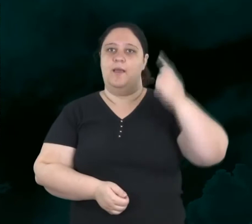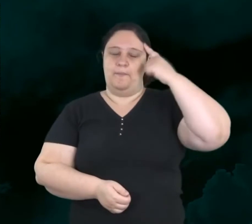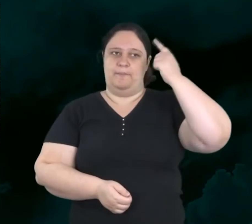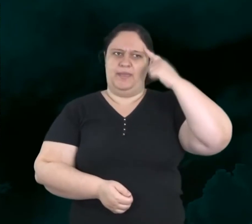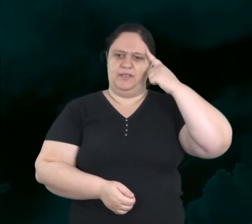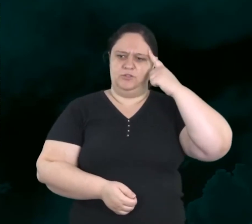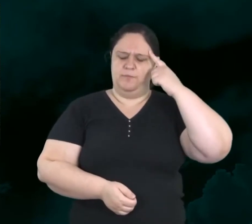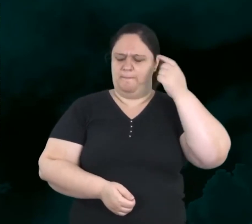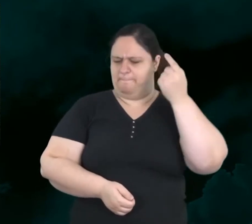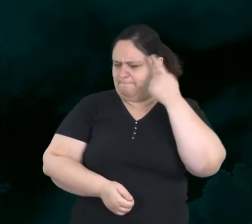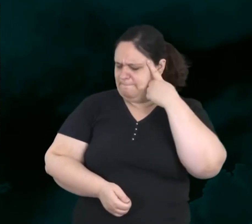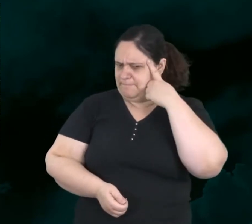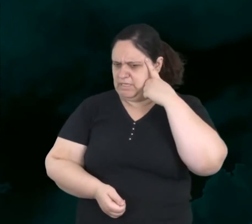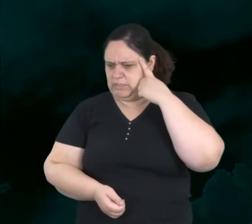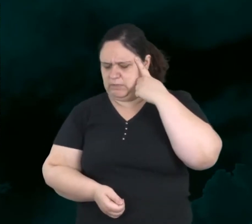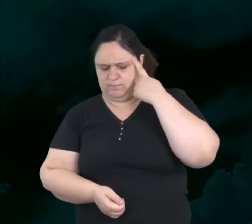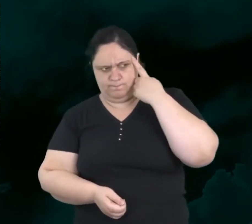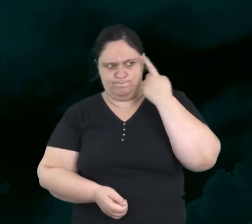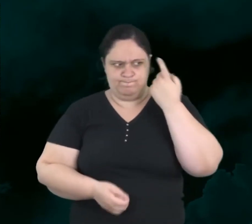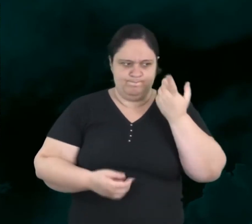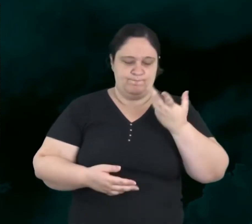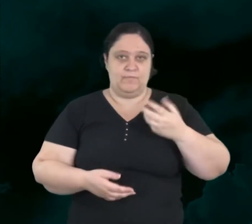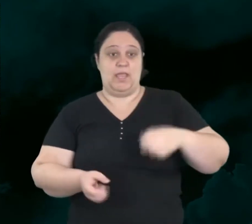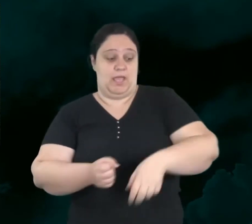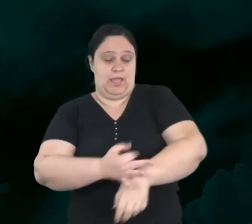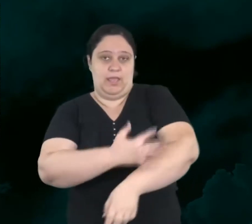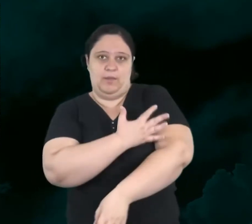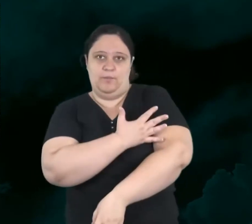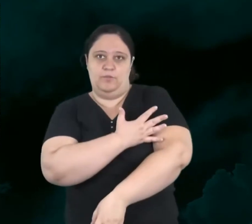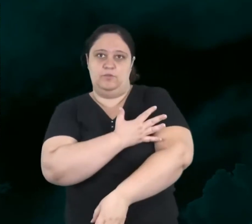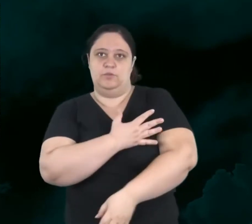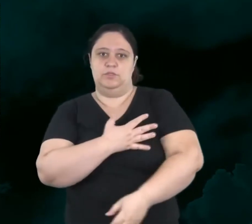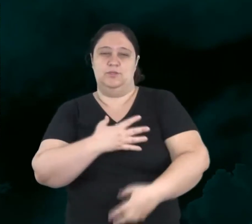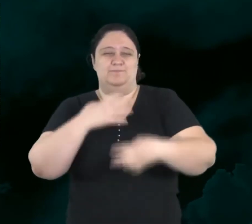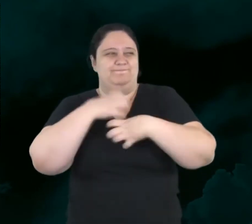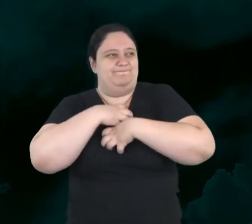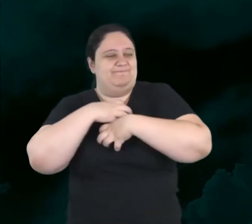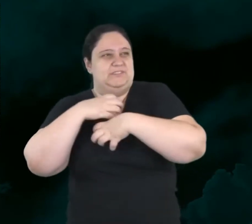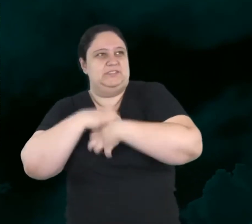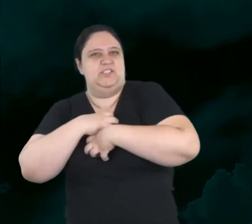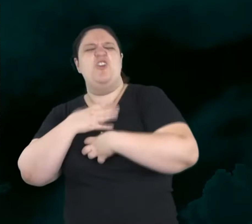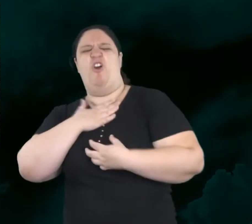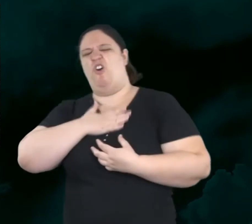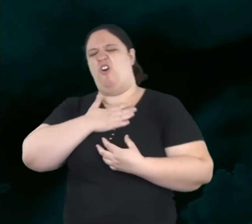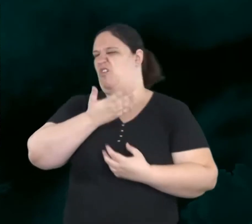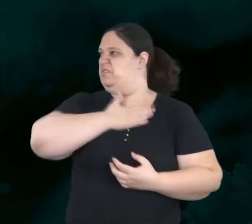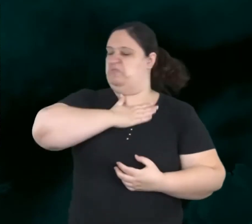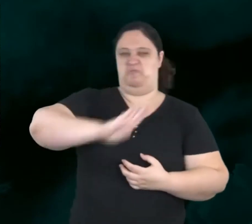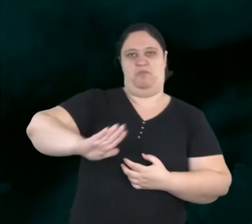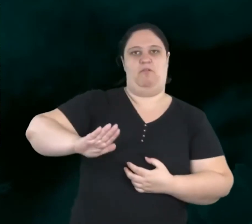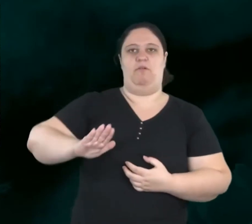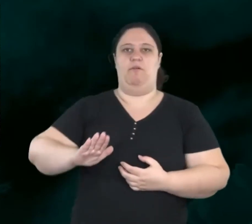e a emoção para a gente verificar se gostamos, se não gostamos,